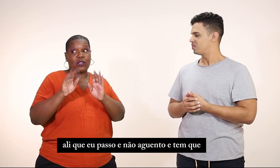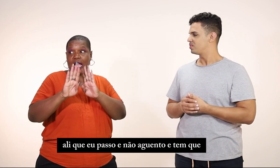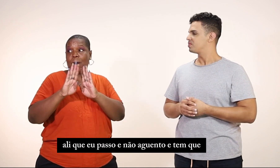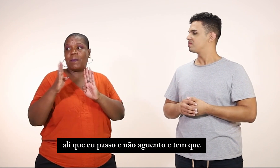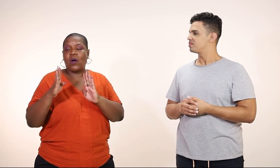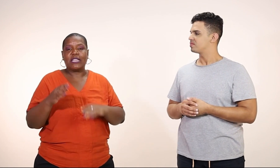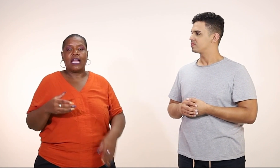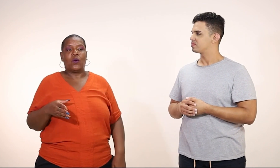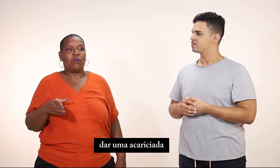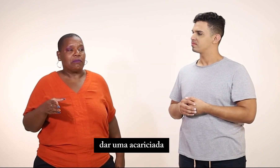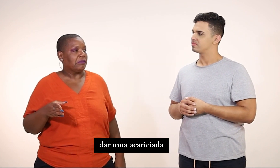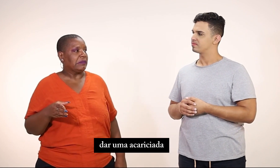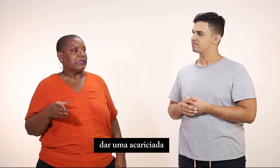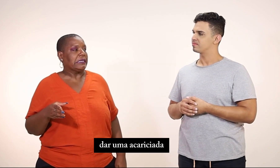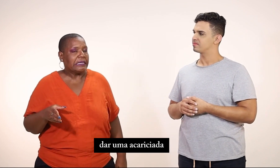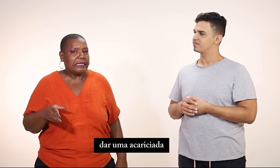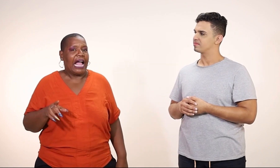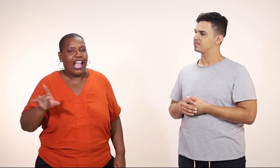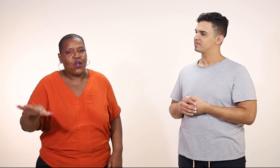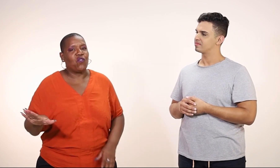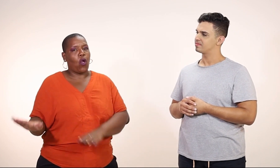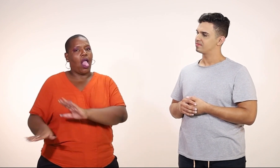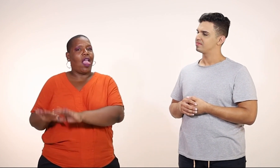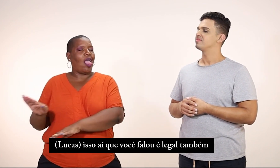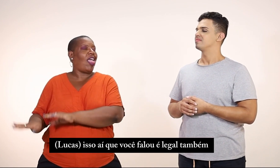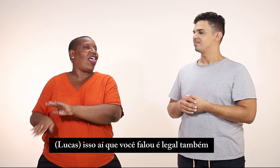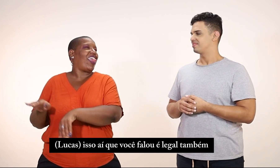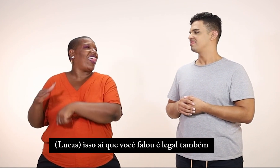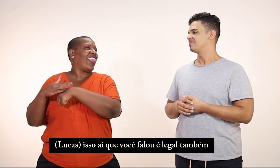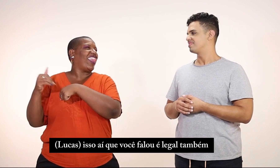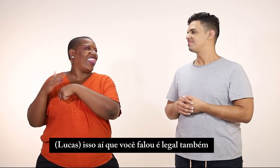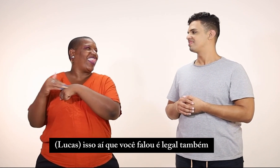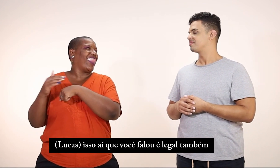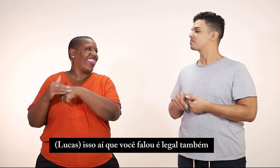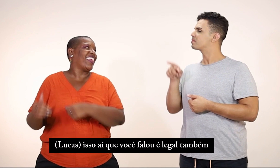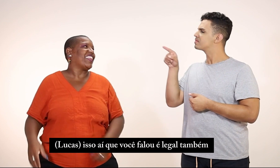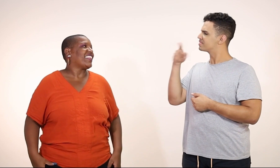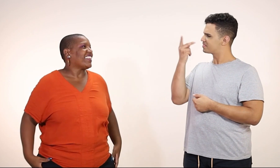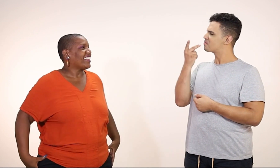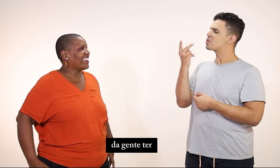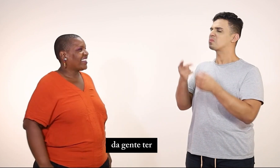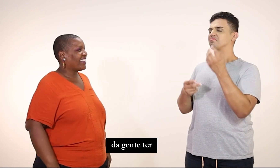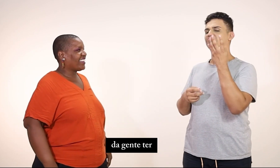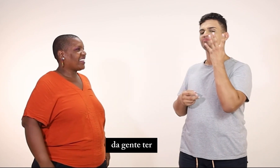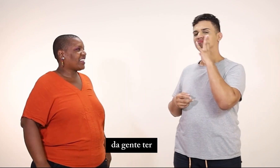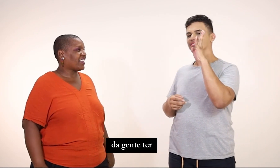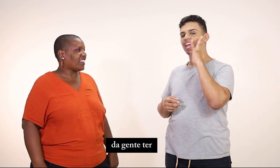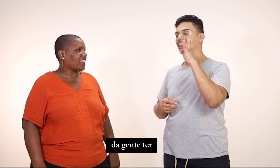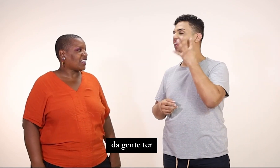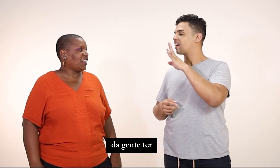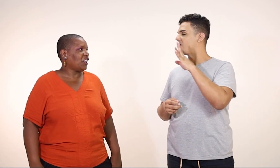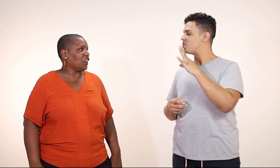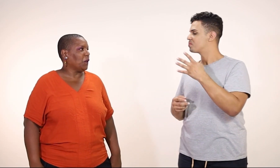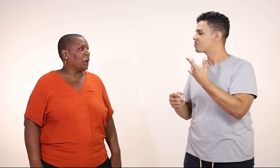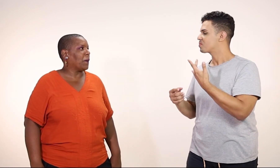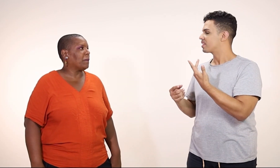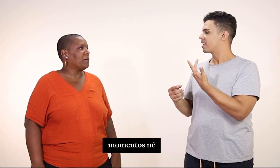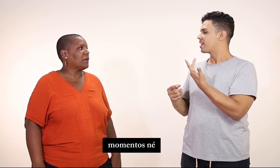que dar uma acariciada. Isso aí que você falou é legal também. Da gente ter